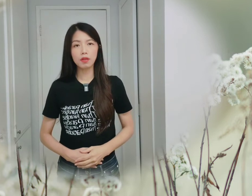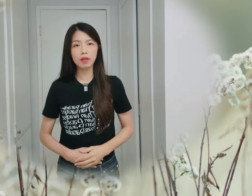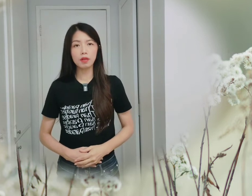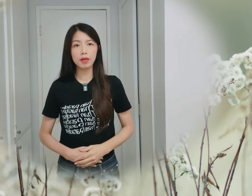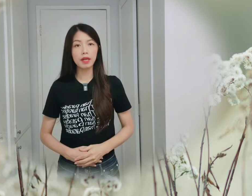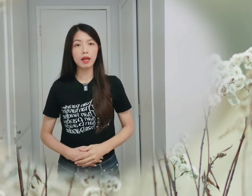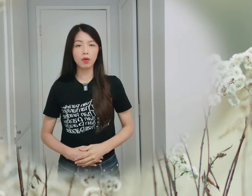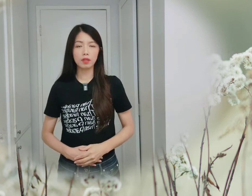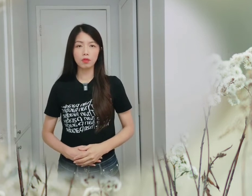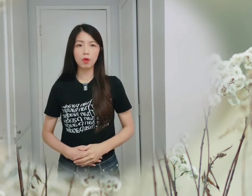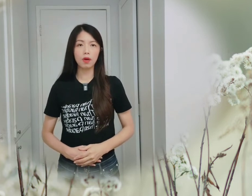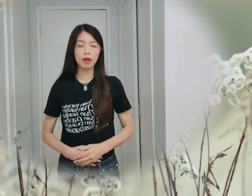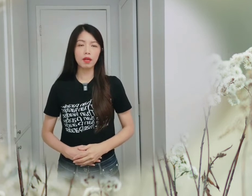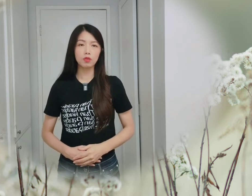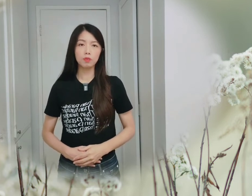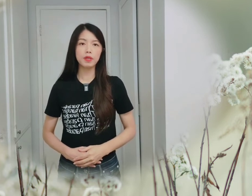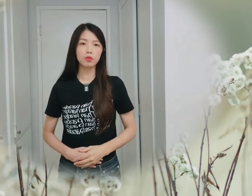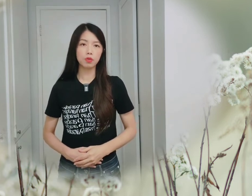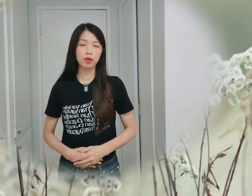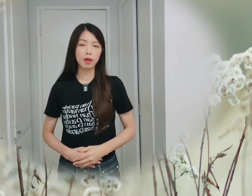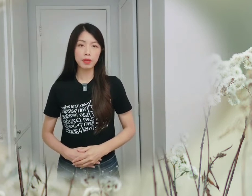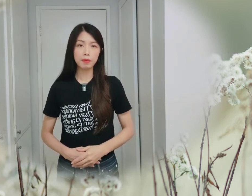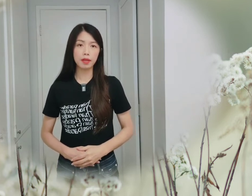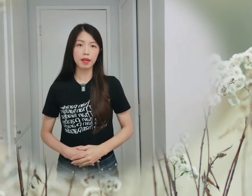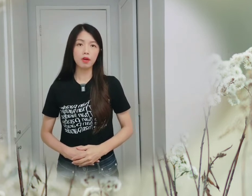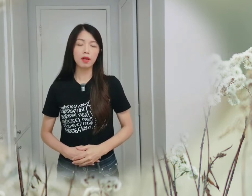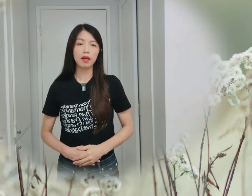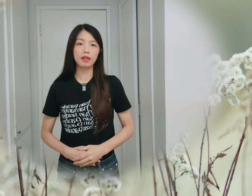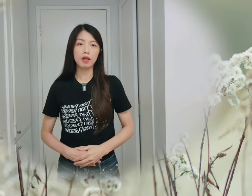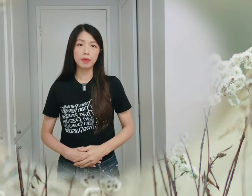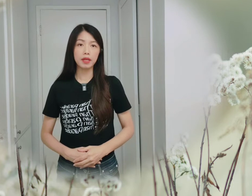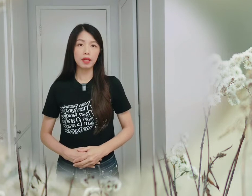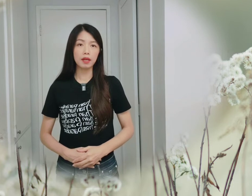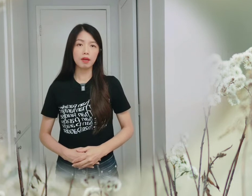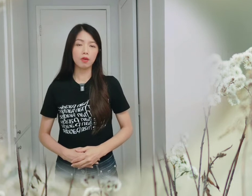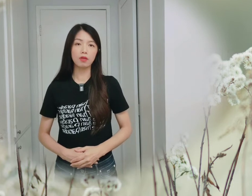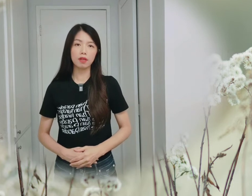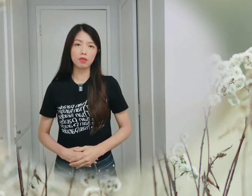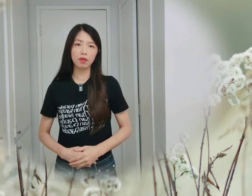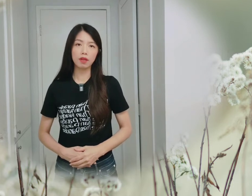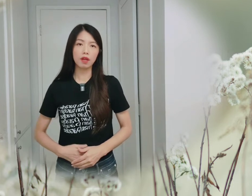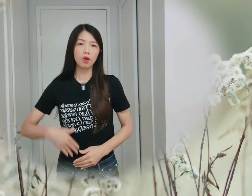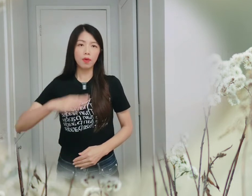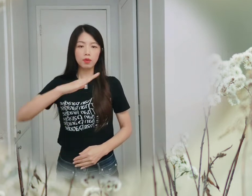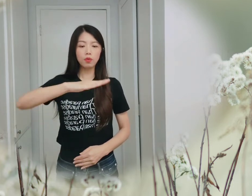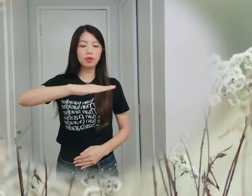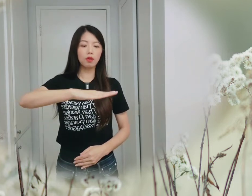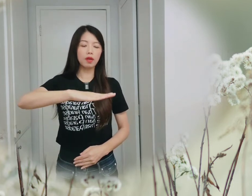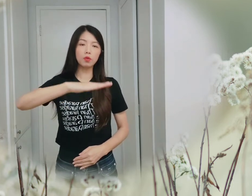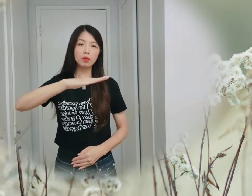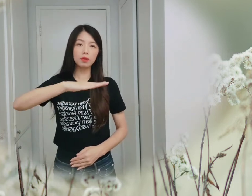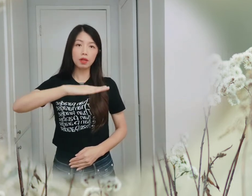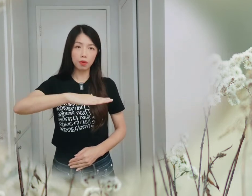뜻의 수어는 미리라고 한 뜻의 수어에 준비 수어 두 개를 합하시면 되는데요. 일단 미리 이런 뜻의 수어는